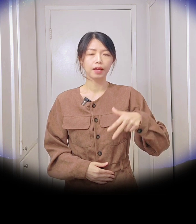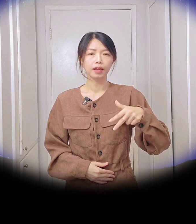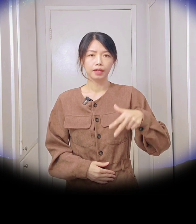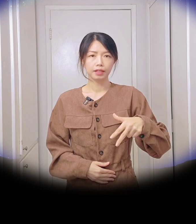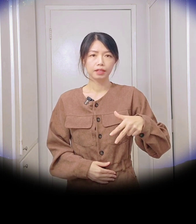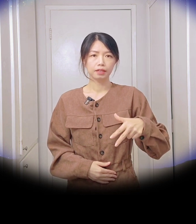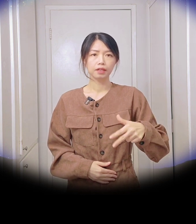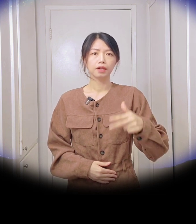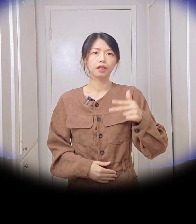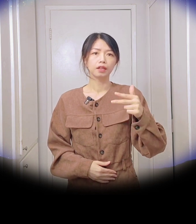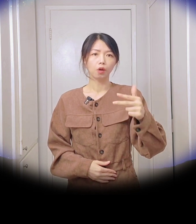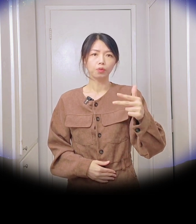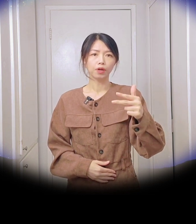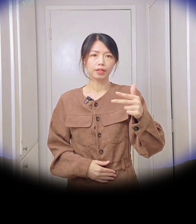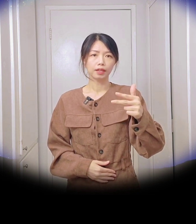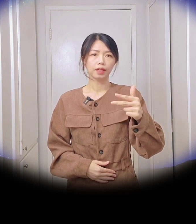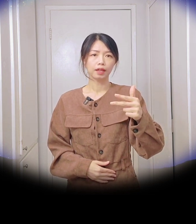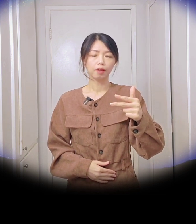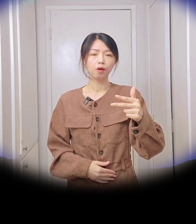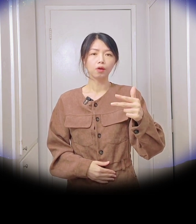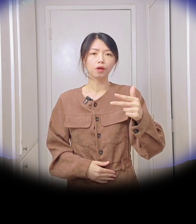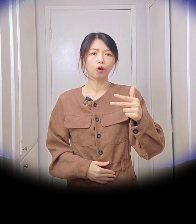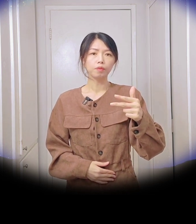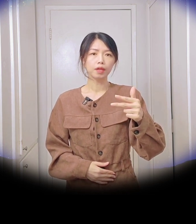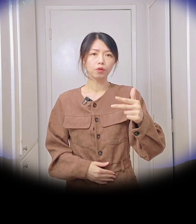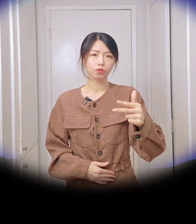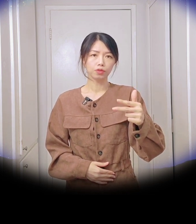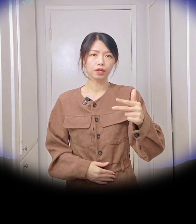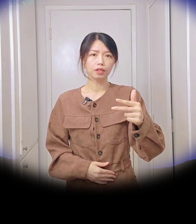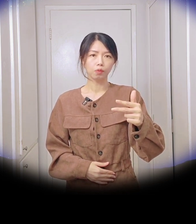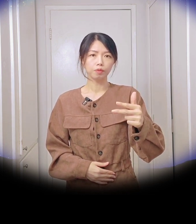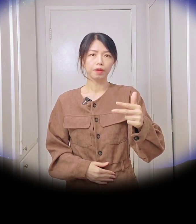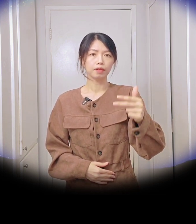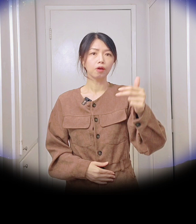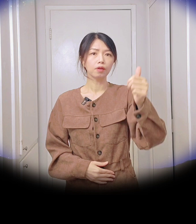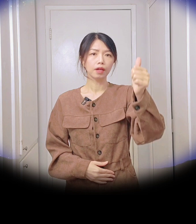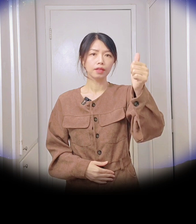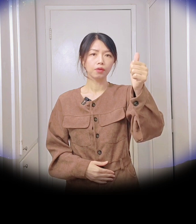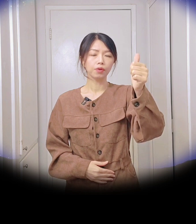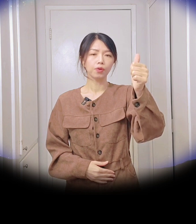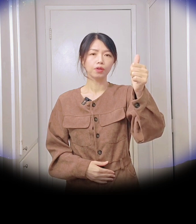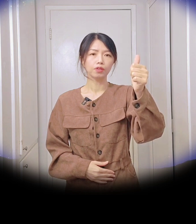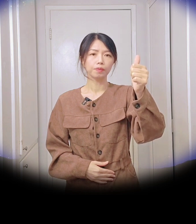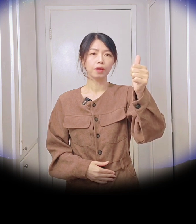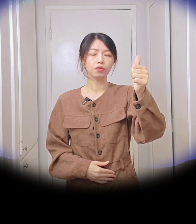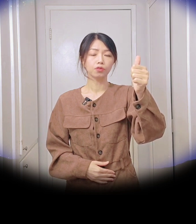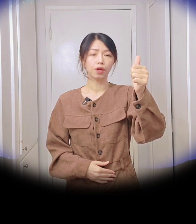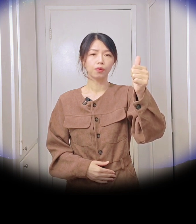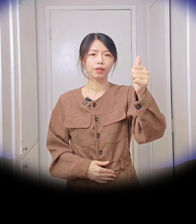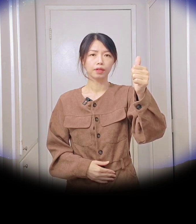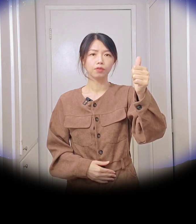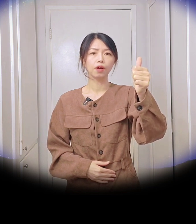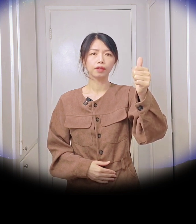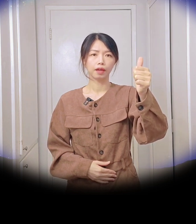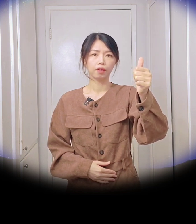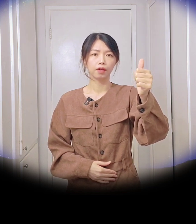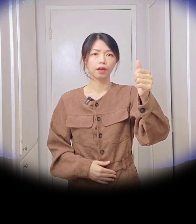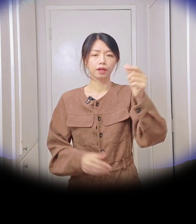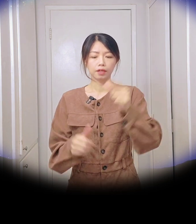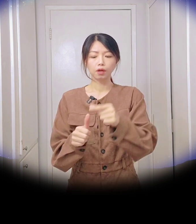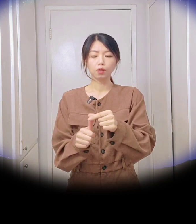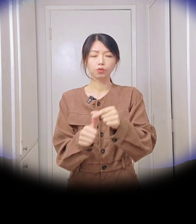됩니다. 이 지읒을 옆으로 한 이 상태에서 검지하고 중지를 접으면서 살짝 위로 올려주시면 주라고 한 뜻의 수어가